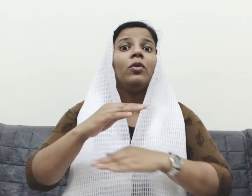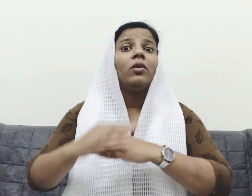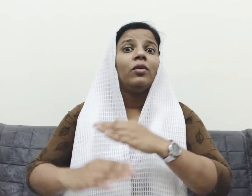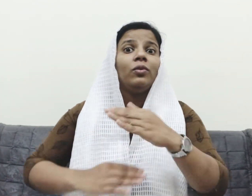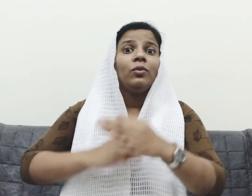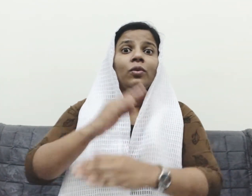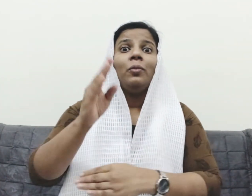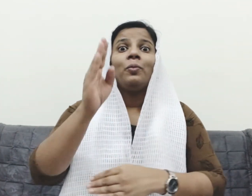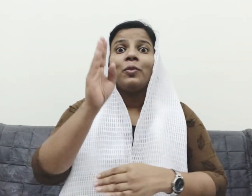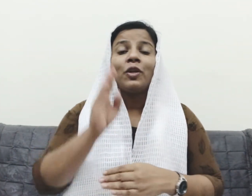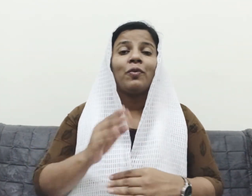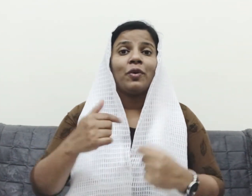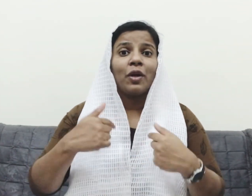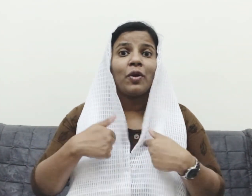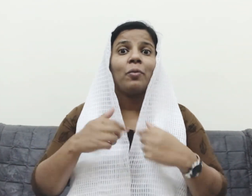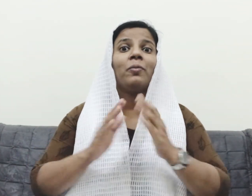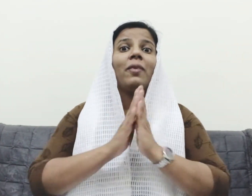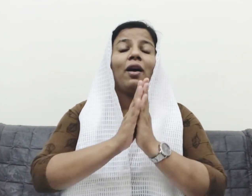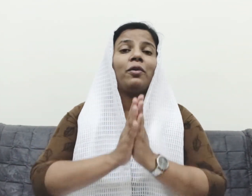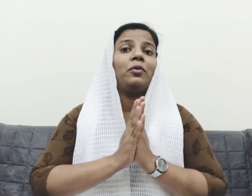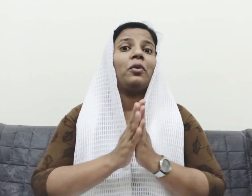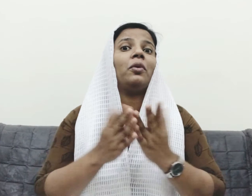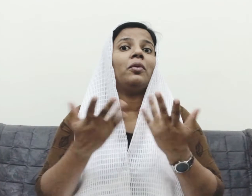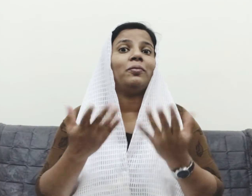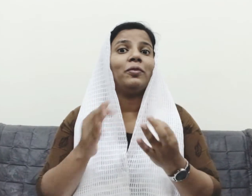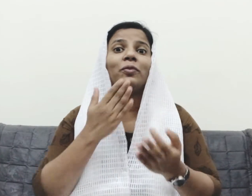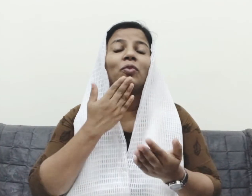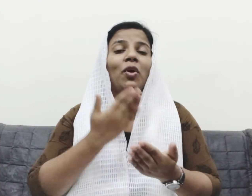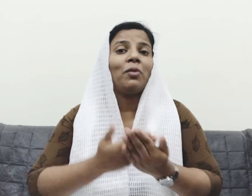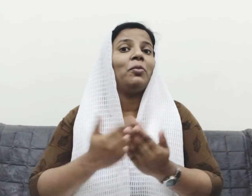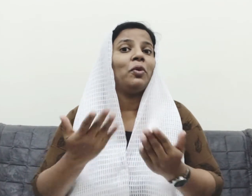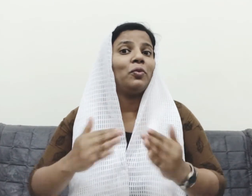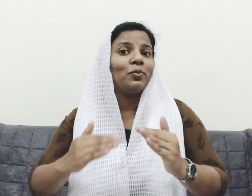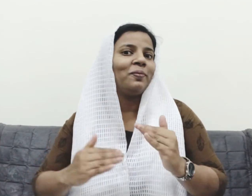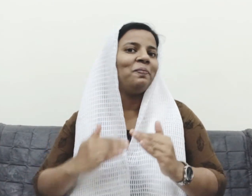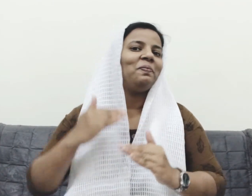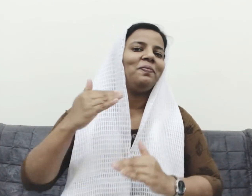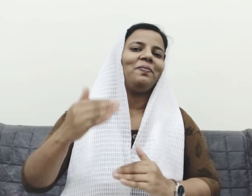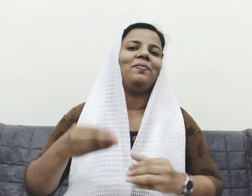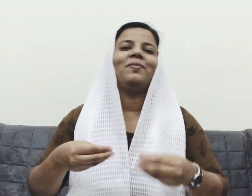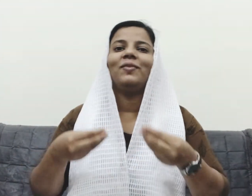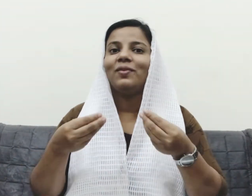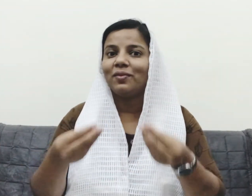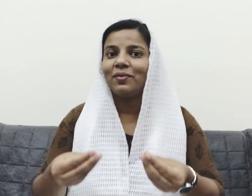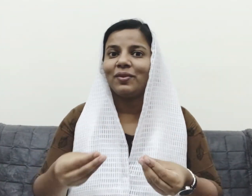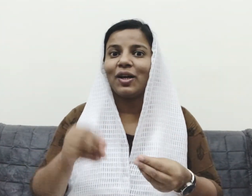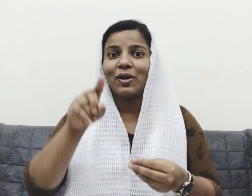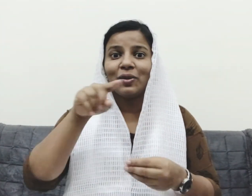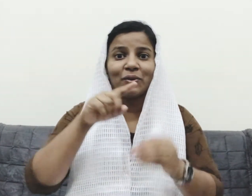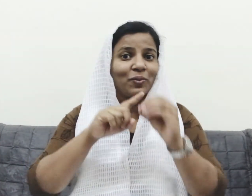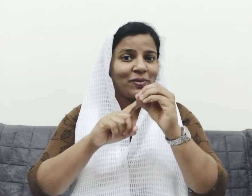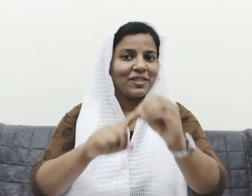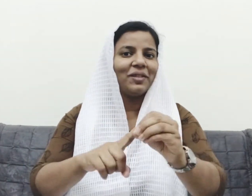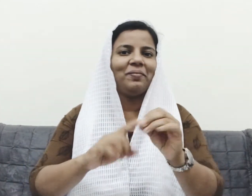സ്വർഗസ്ഥനായ പിതാവ് തന്നോട് യാചിക്കുന്നവർക്ക് നന്മ എത്ര അധികം നൽകും, അല്ലെങ്കിൽ എത്ര അധികം